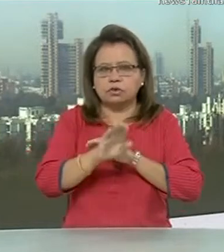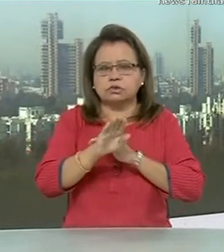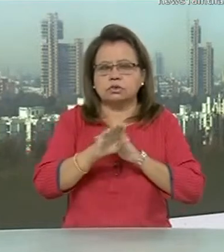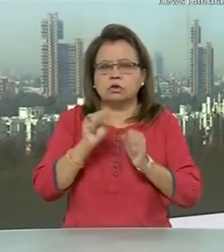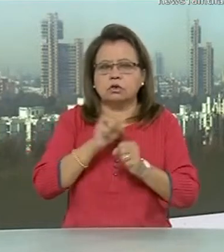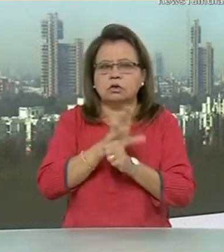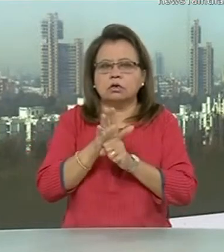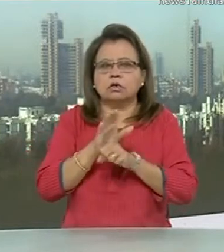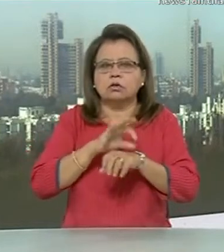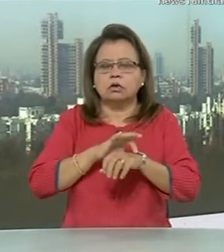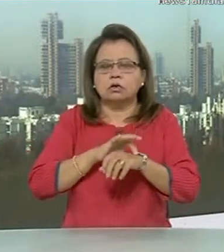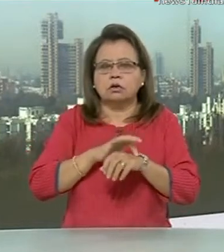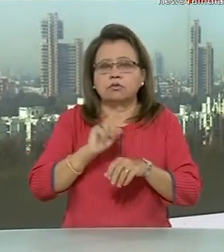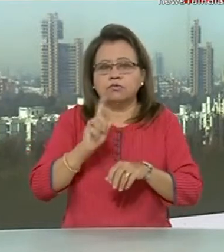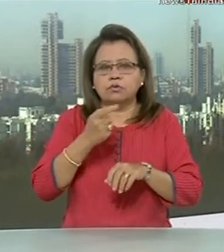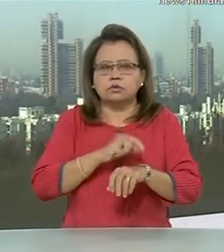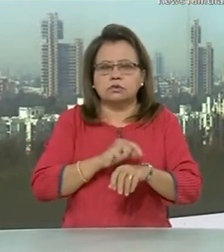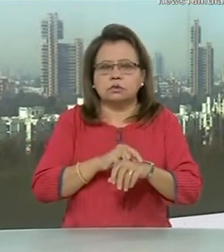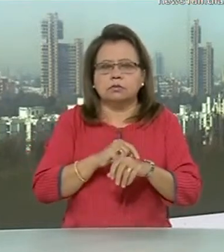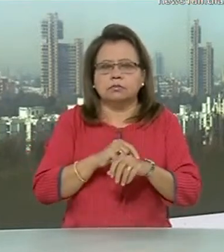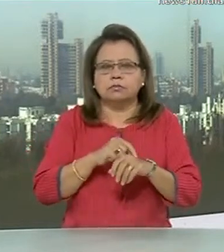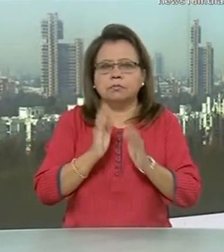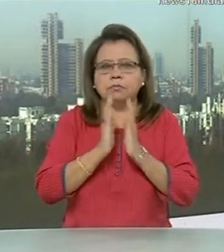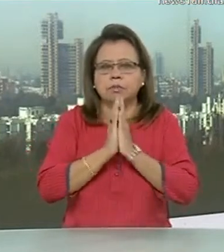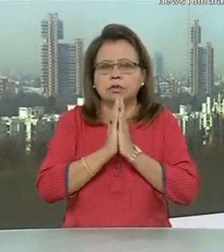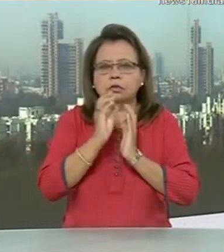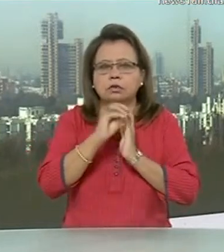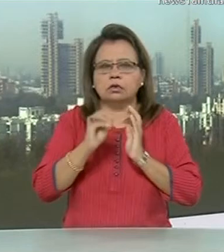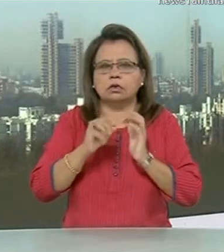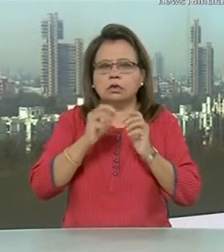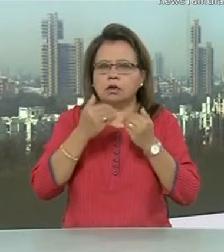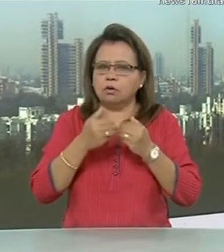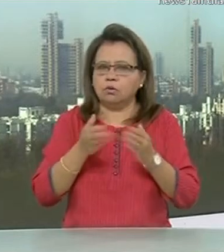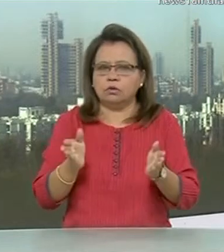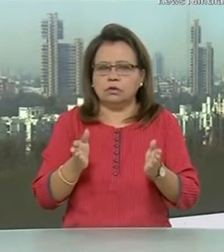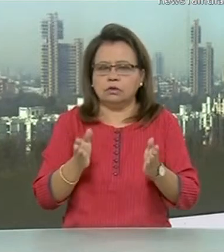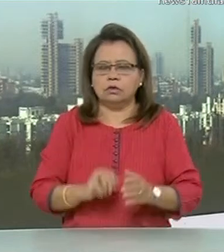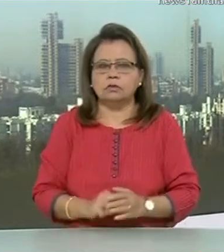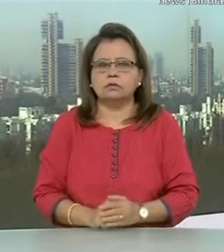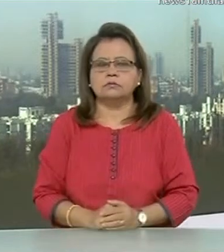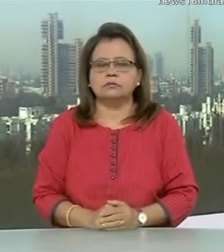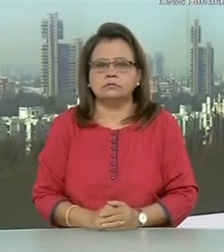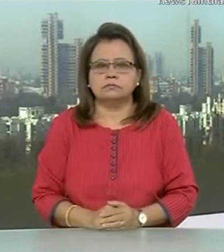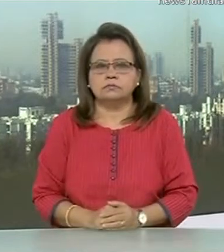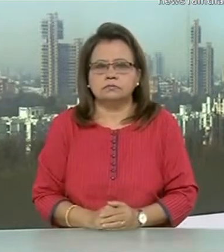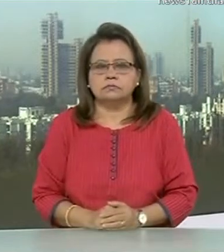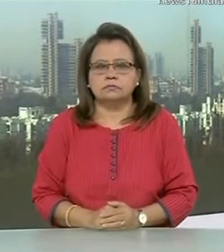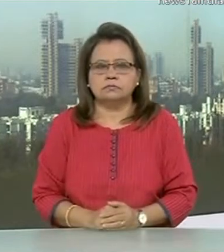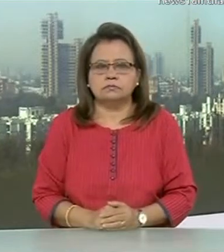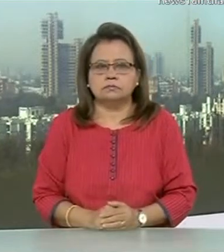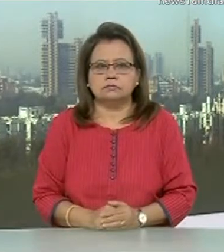हैं मंदिर के कपाट श्रद्धालुओं के लिए खोल रहे हैं